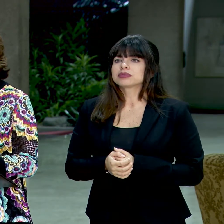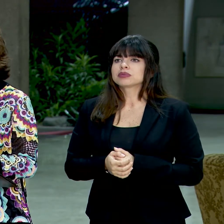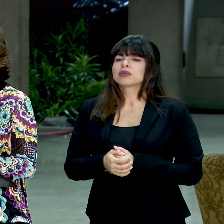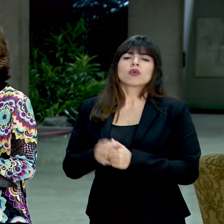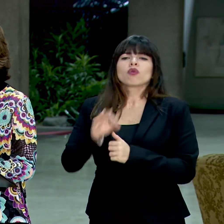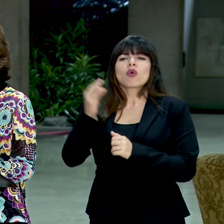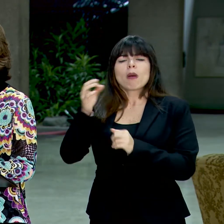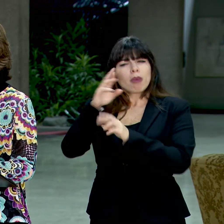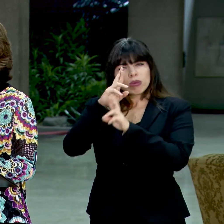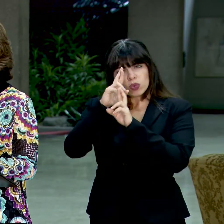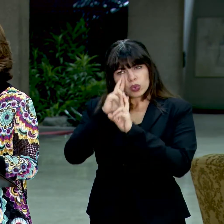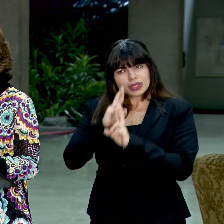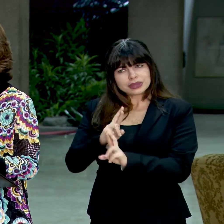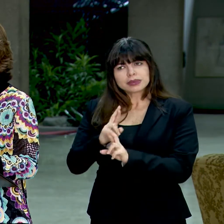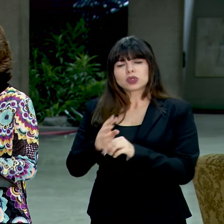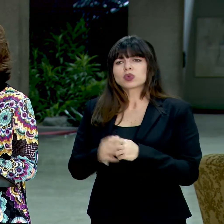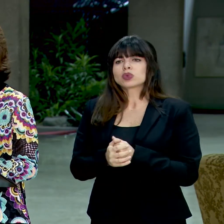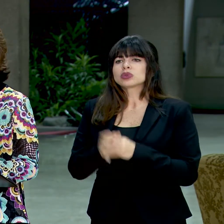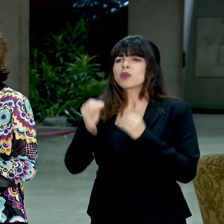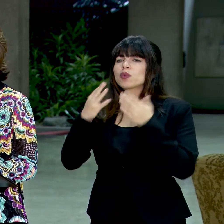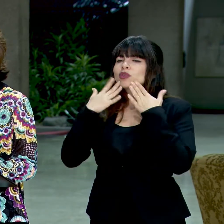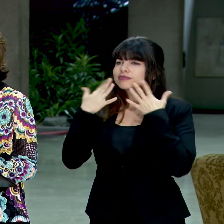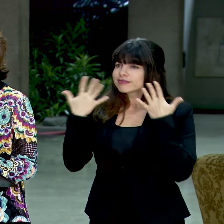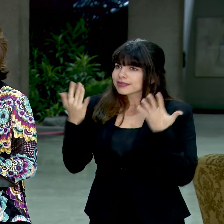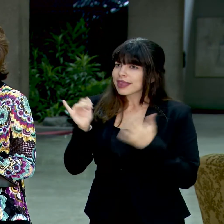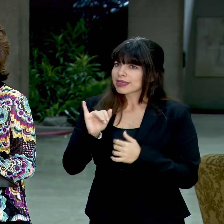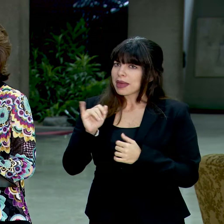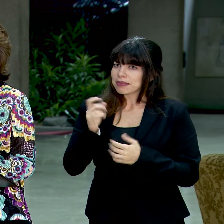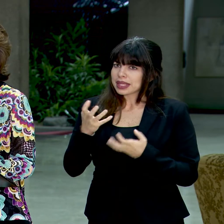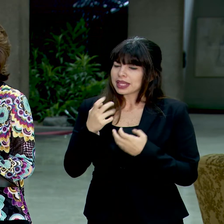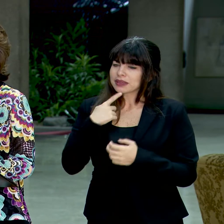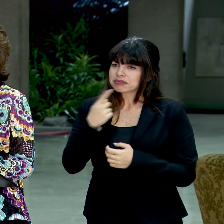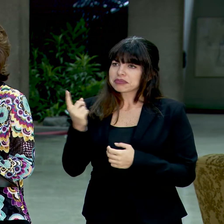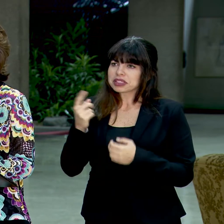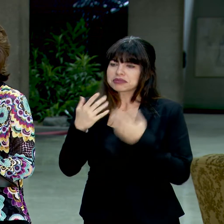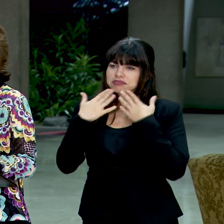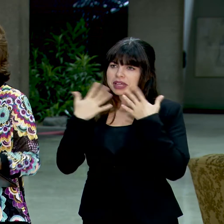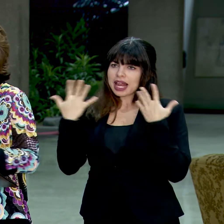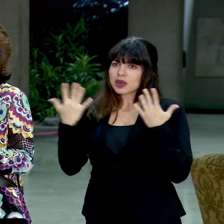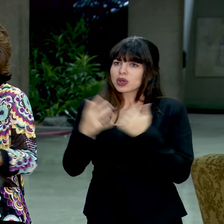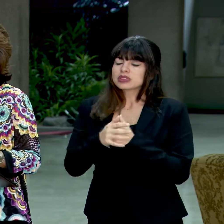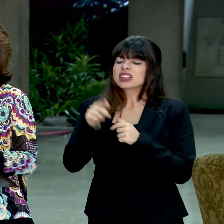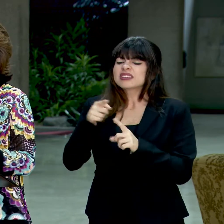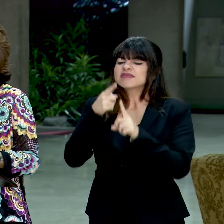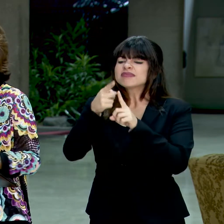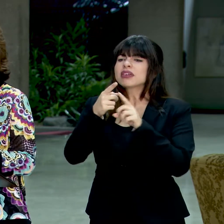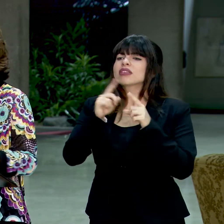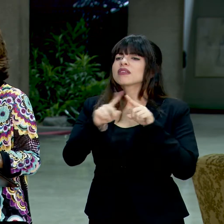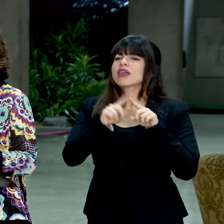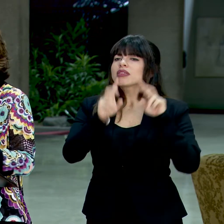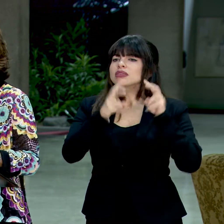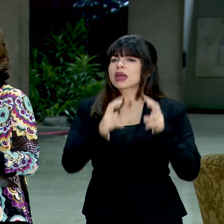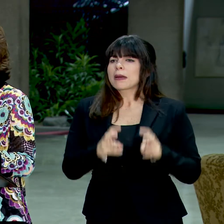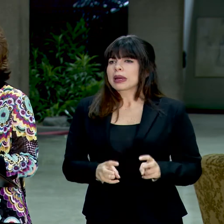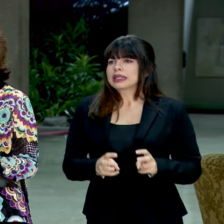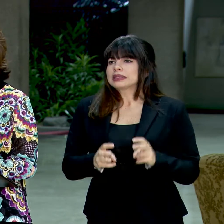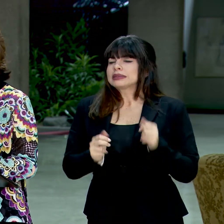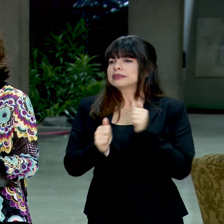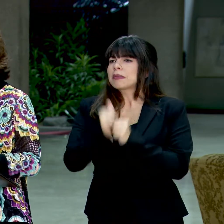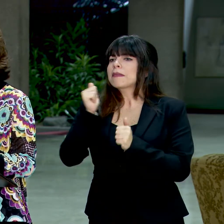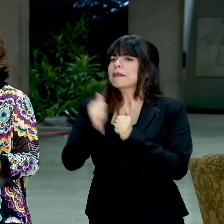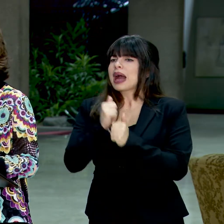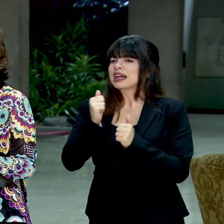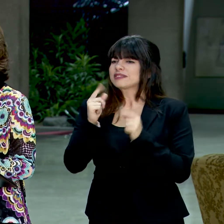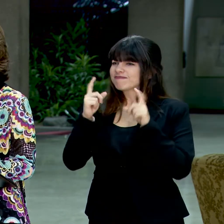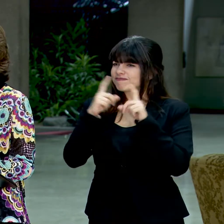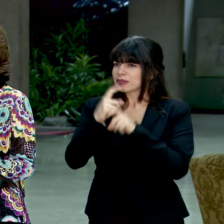muy respetuosa, muy calurosa también quiero decir, en torno a los temas quizás más